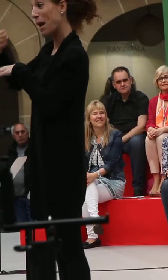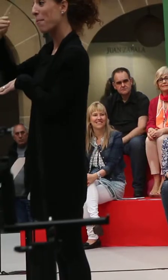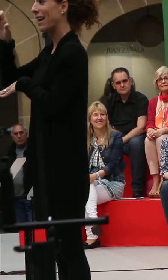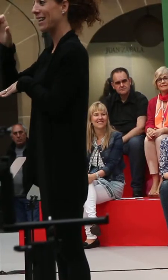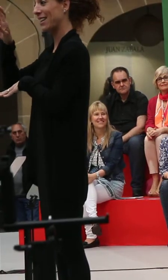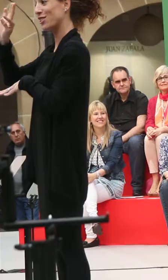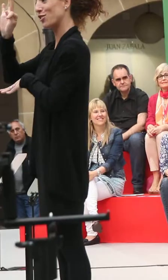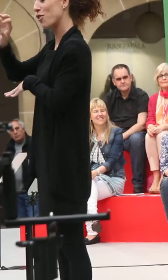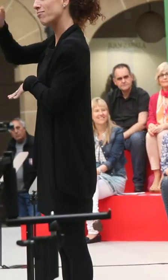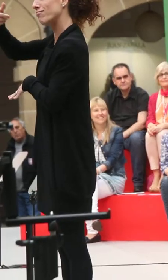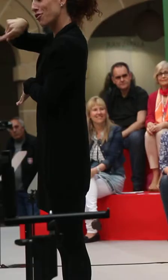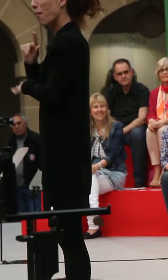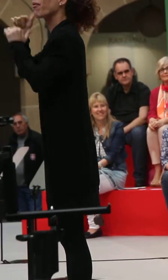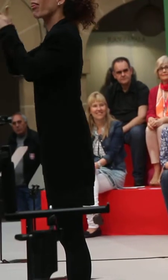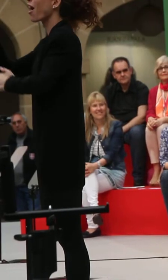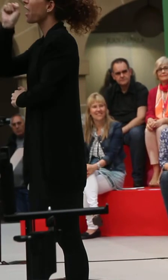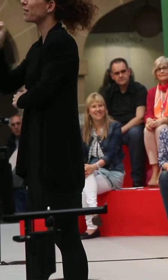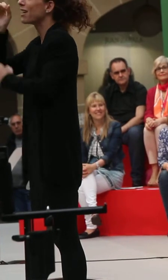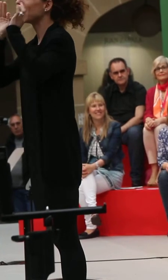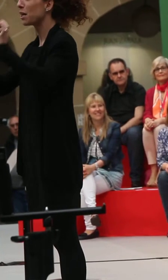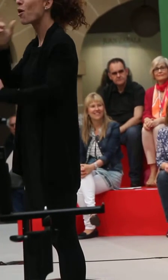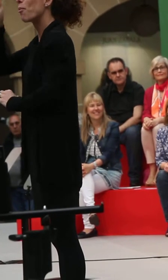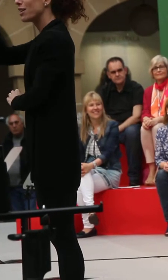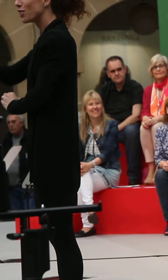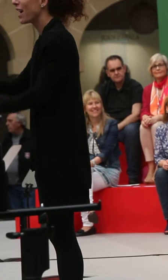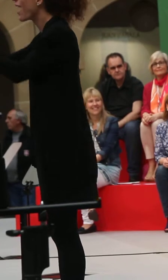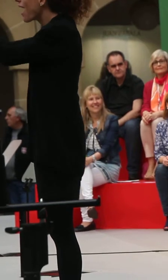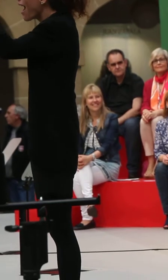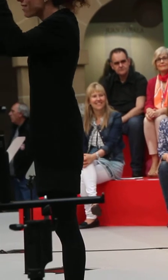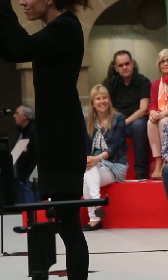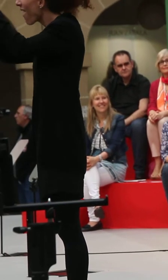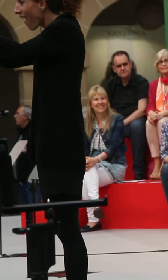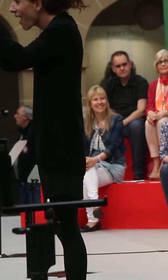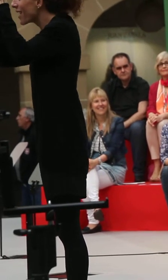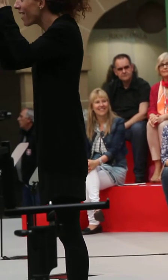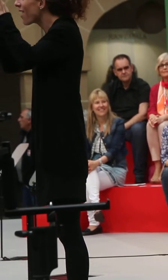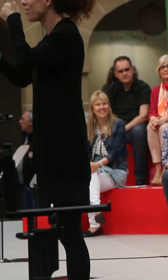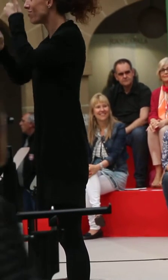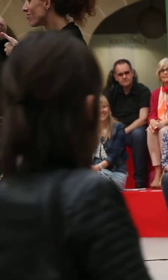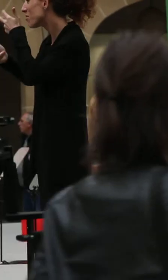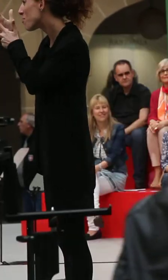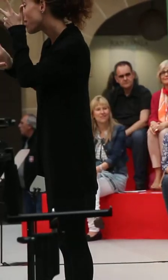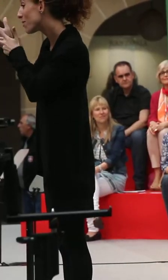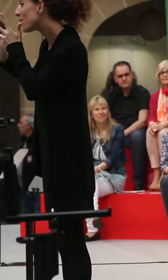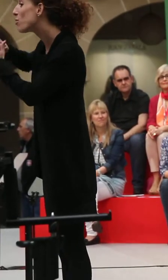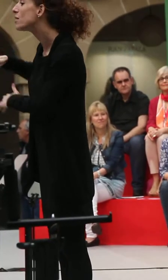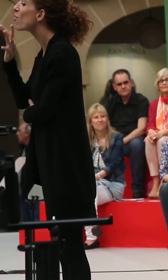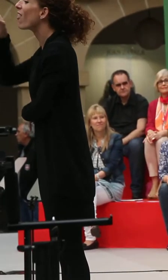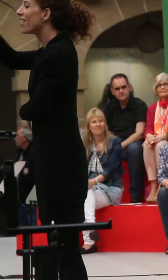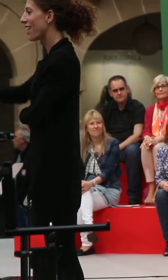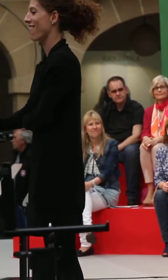astea. Eta txapeldana ez da kasualitatea izan. Izatez, azken urteetan,